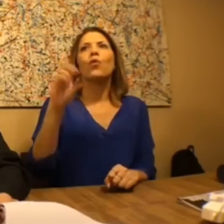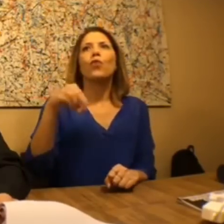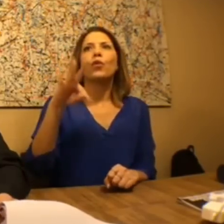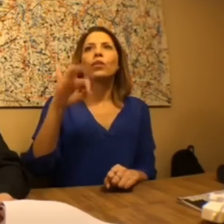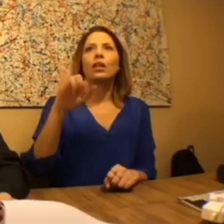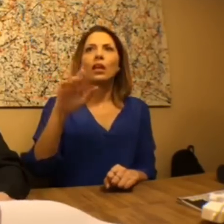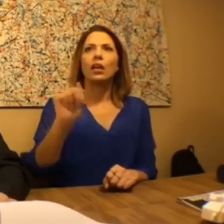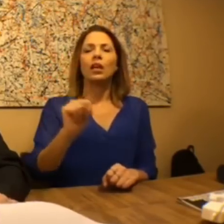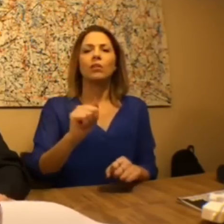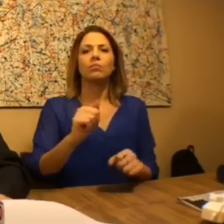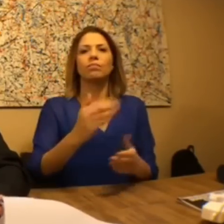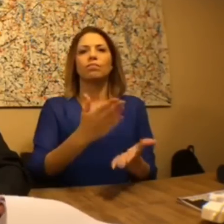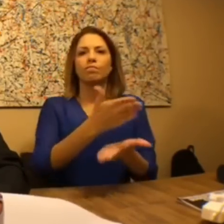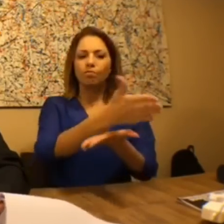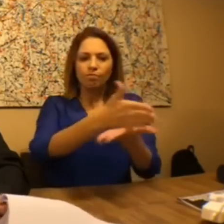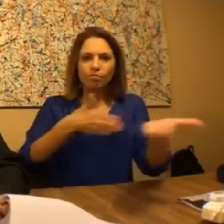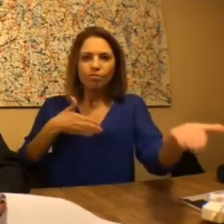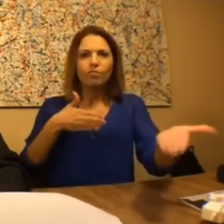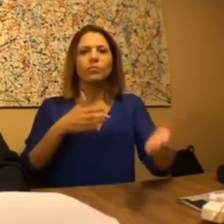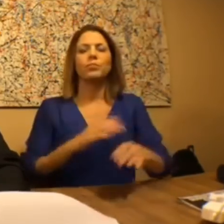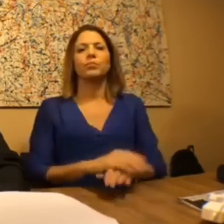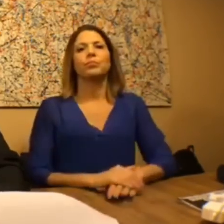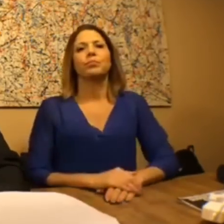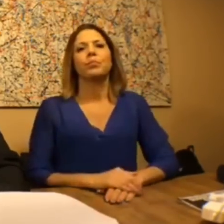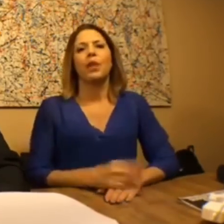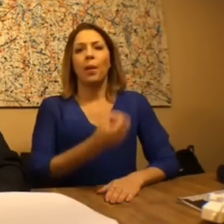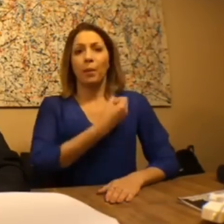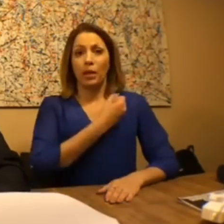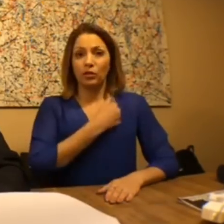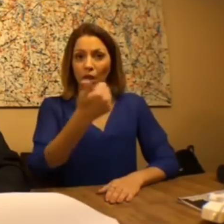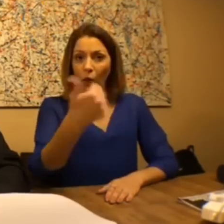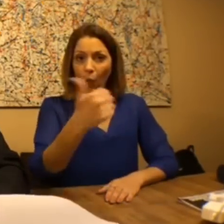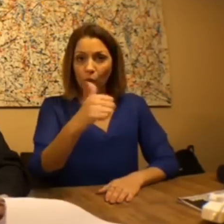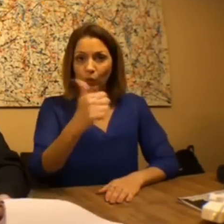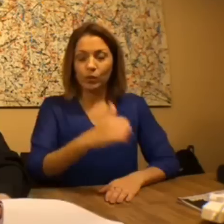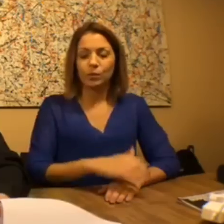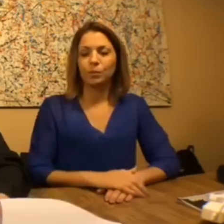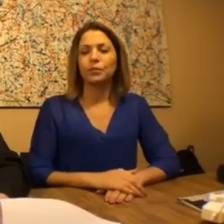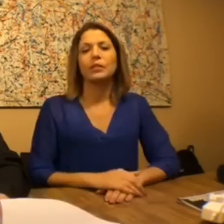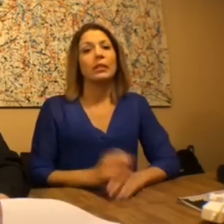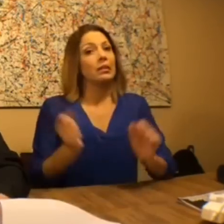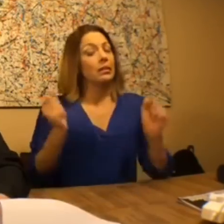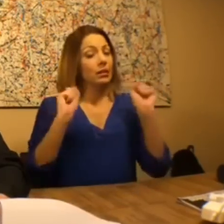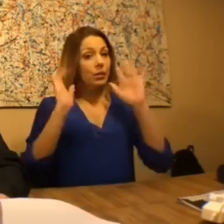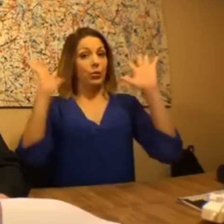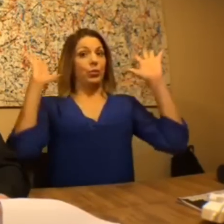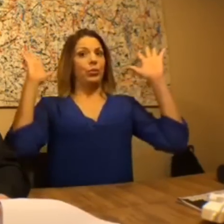Página 11, essa aqui também é outra proposta aí de arrepiar os cabelos, né?